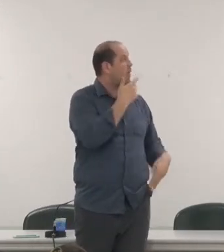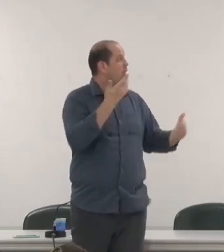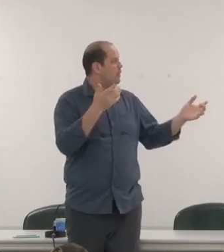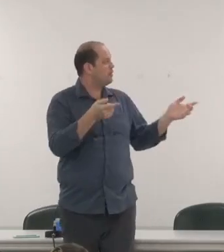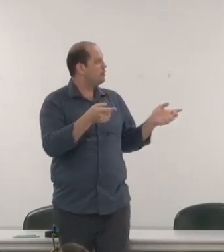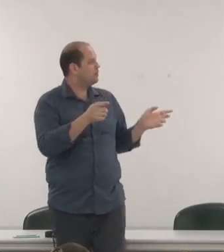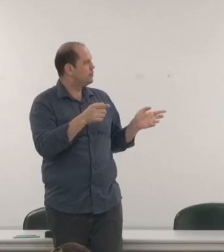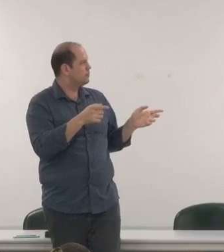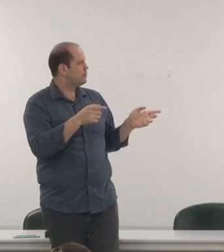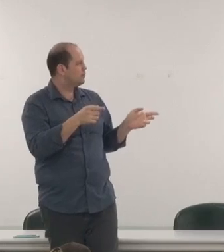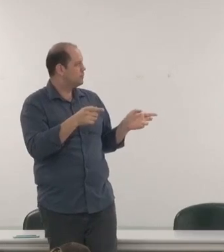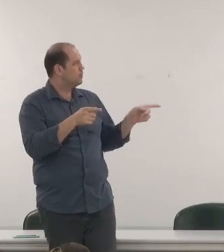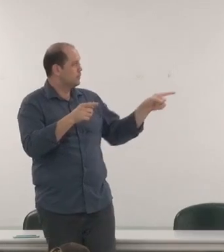conteúdo, textura.